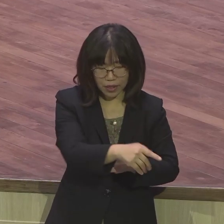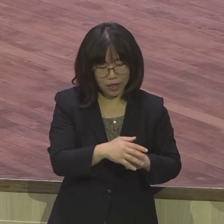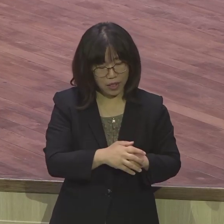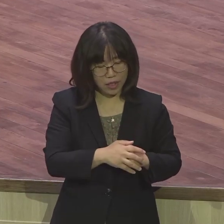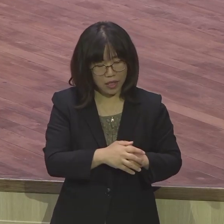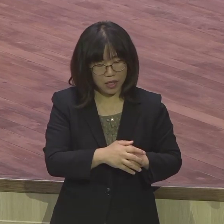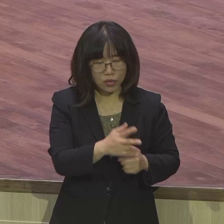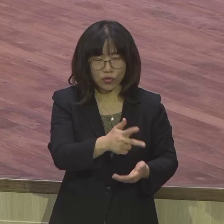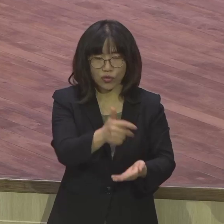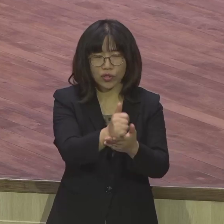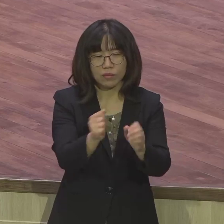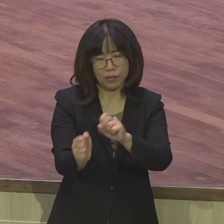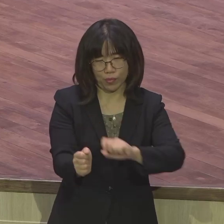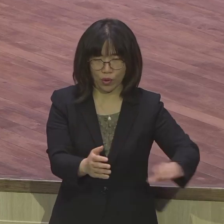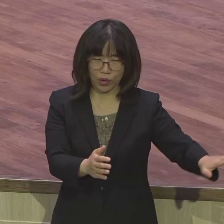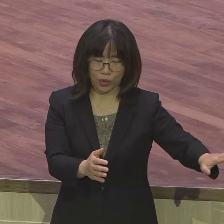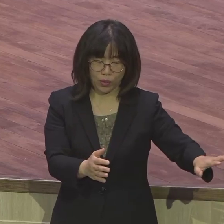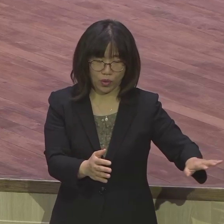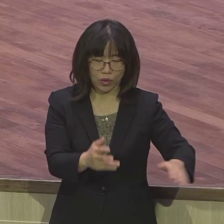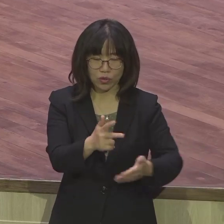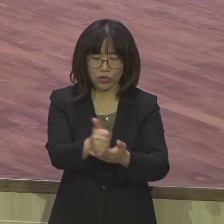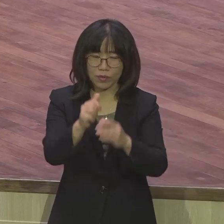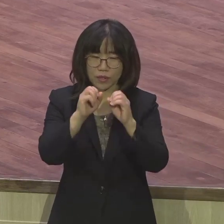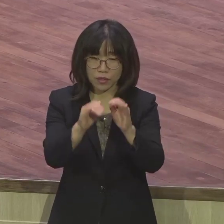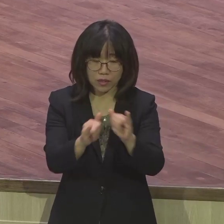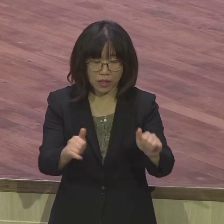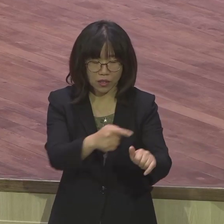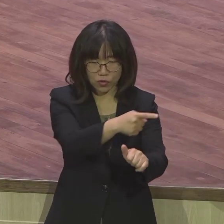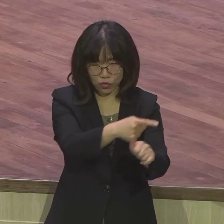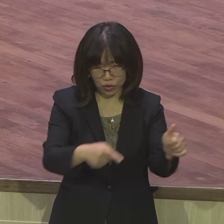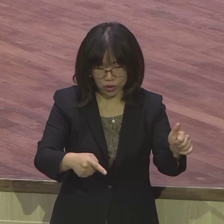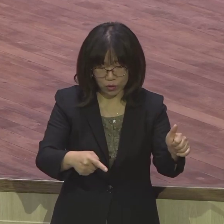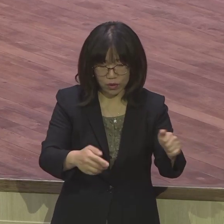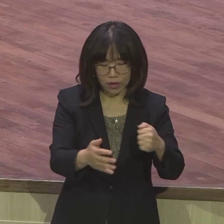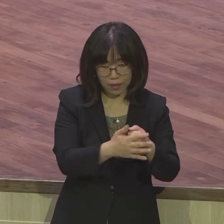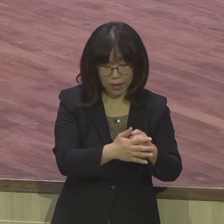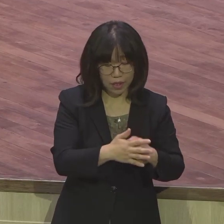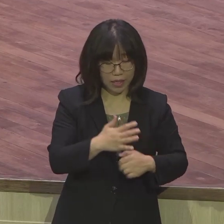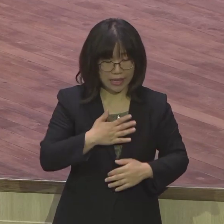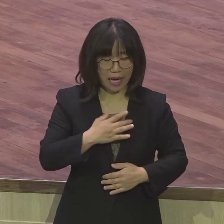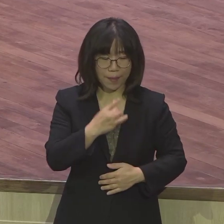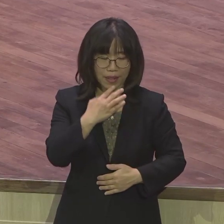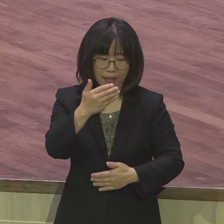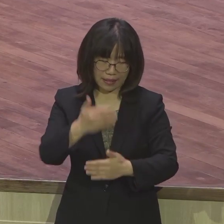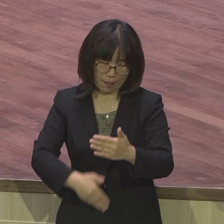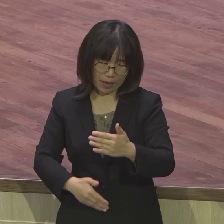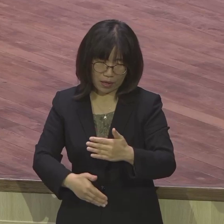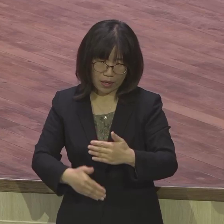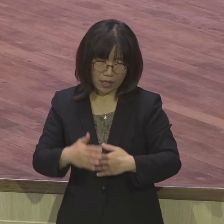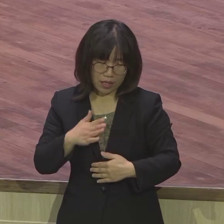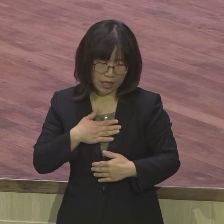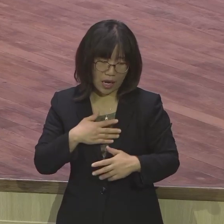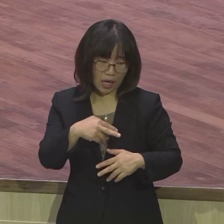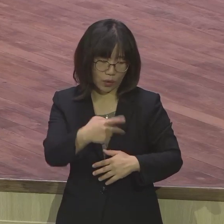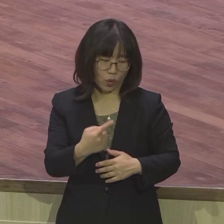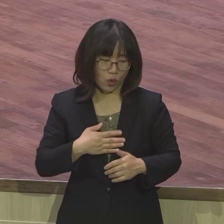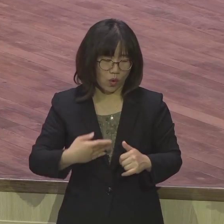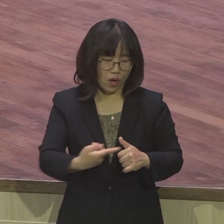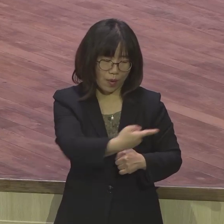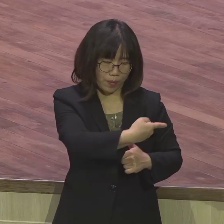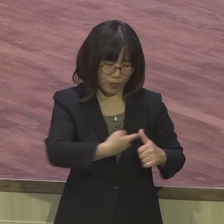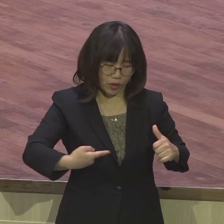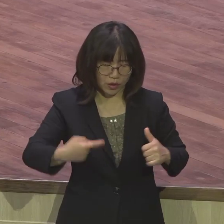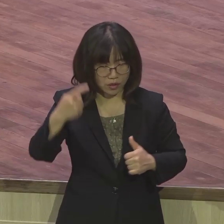헐며 칼로 주의 선지자들을 죽여 싸우며 오직 나만 남았거늘 그들이 내 생명을 찾아 빼앗으려 하나이다 이렇게 얘기하고